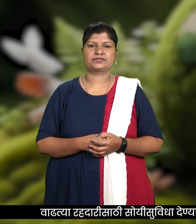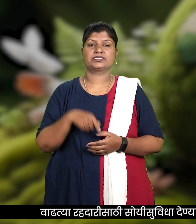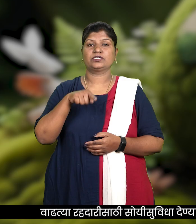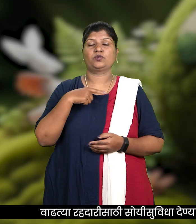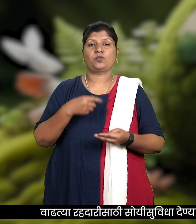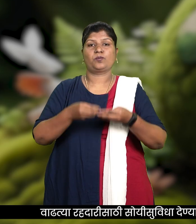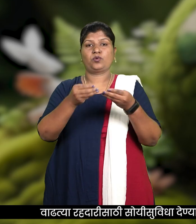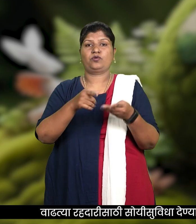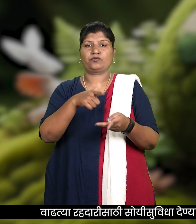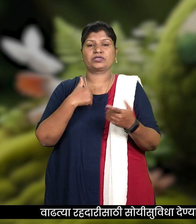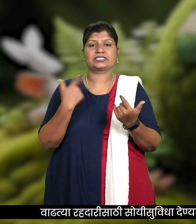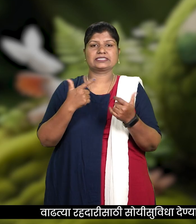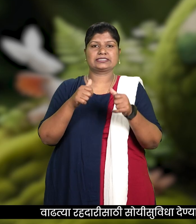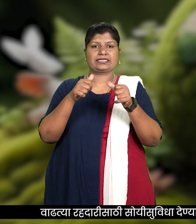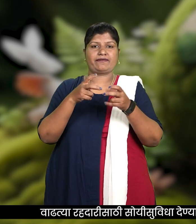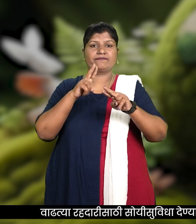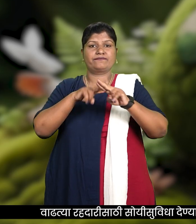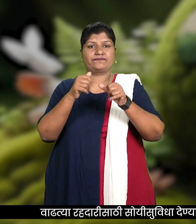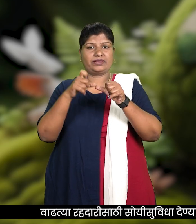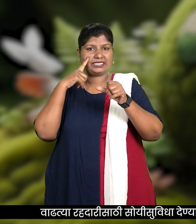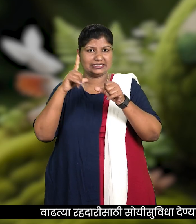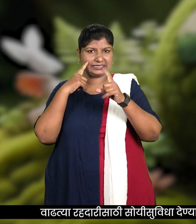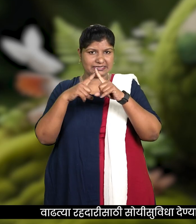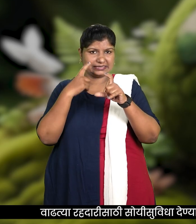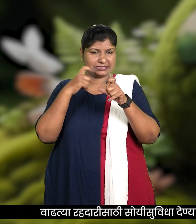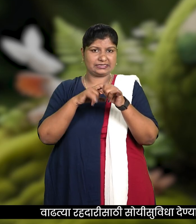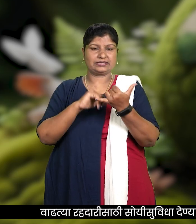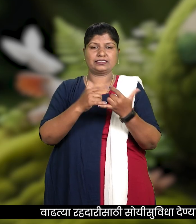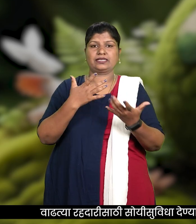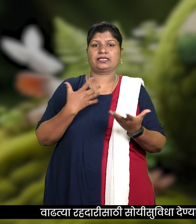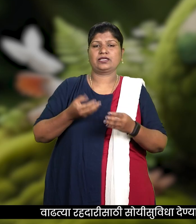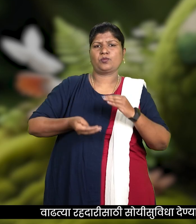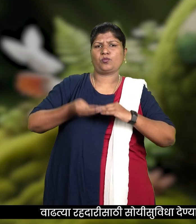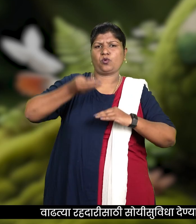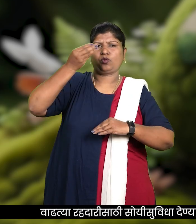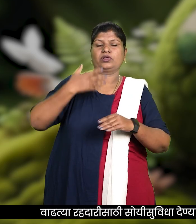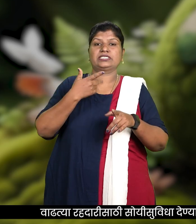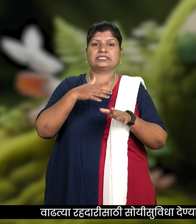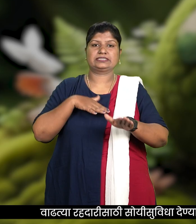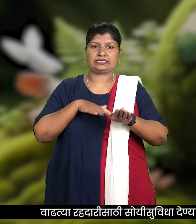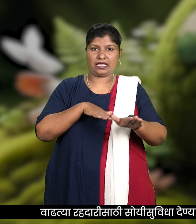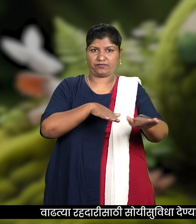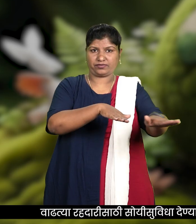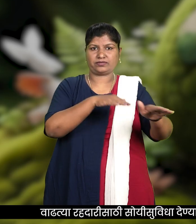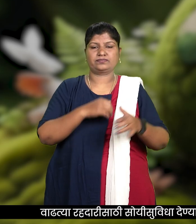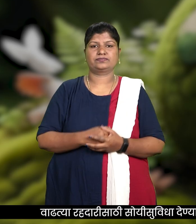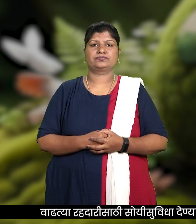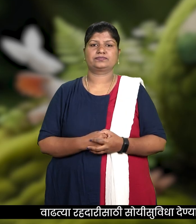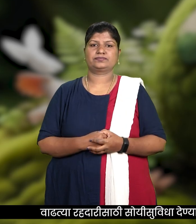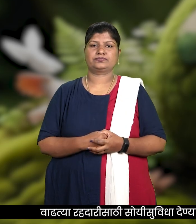वाढत्या रहदारीसाठी सोयी सुविधा देण्यासाठी अनेक वेळा जंगले आणि पाणथळ जागेतून रस्ते आणि रेल्वे बांधले